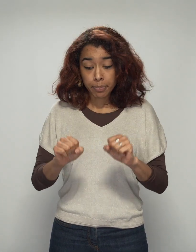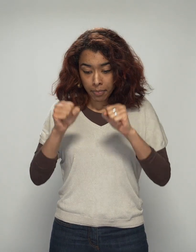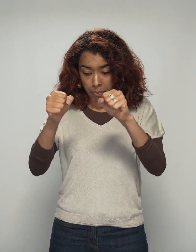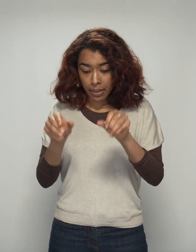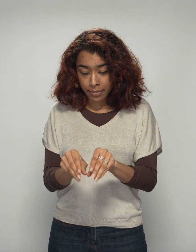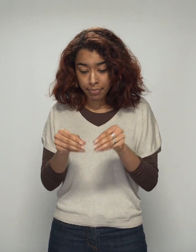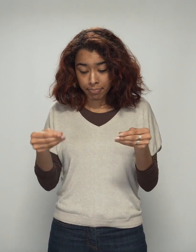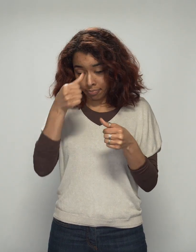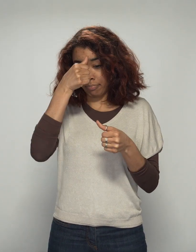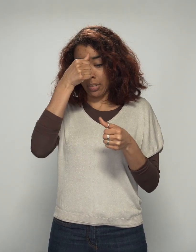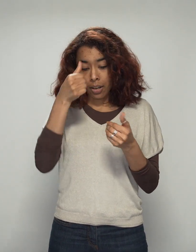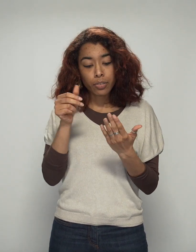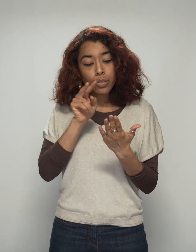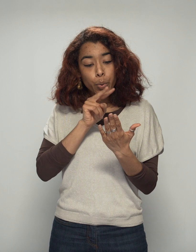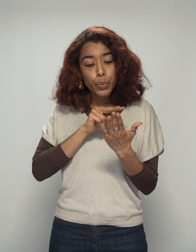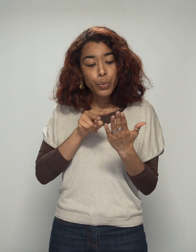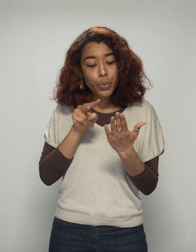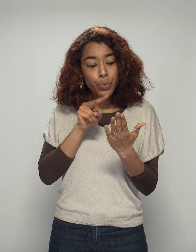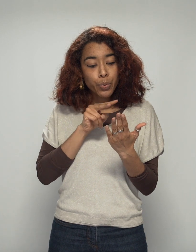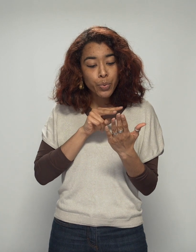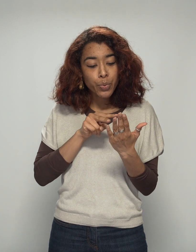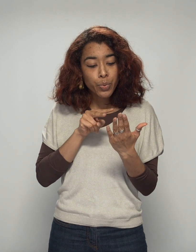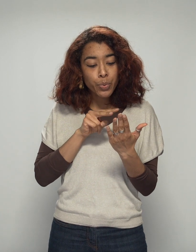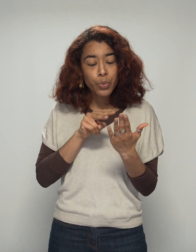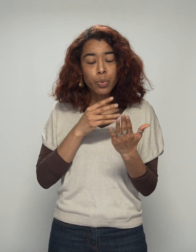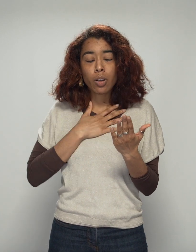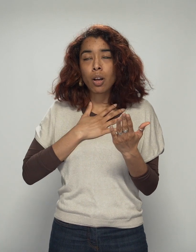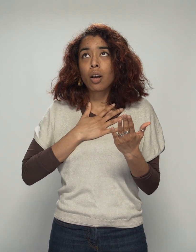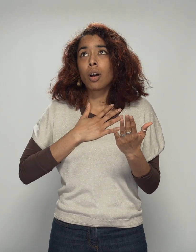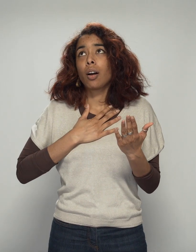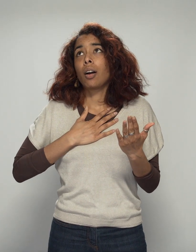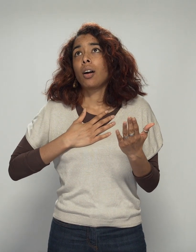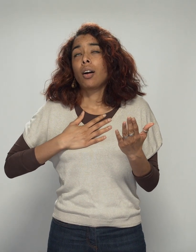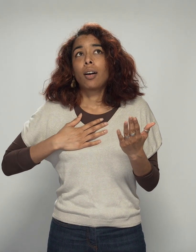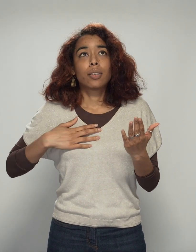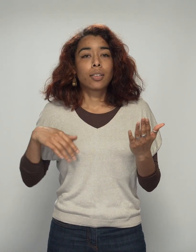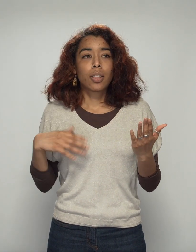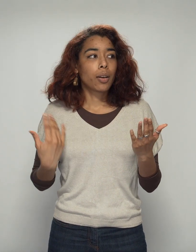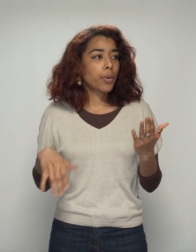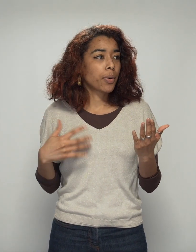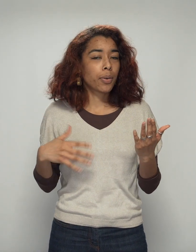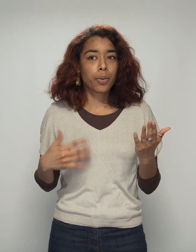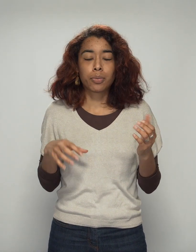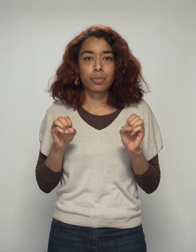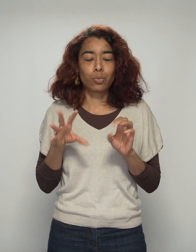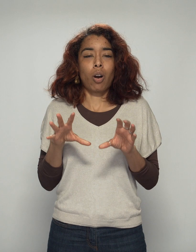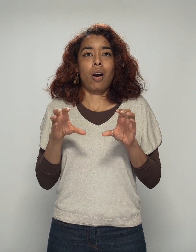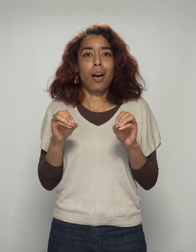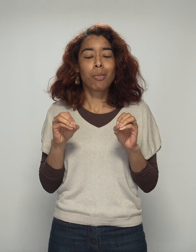Bible était dans ma valise et je m'en suis souvenue. Du coup, je l'ai ouverte et je l'ai lue. Et là, ça a été